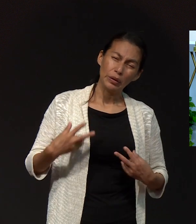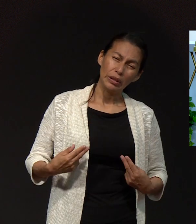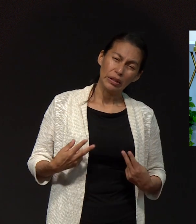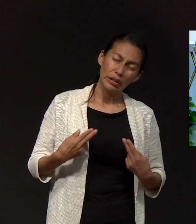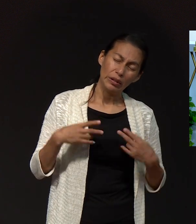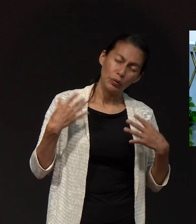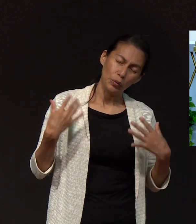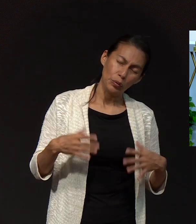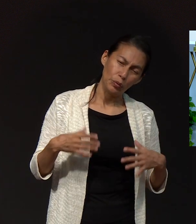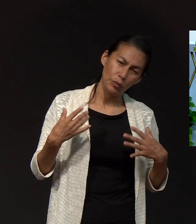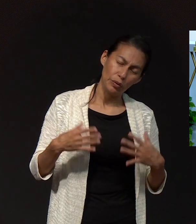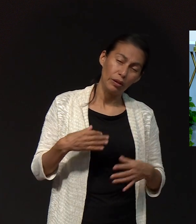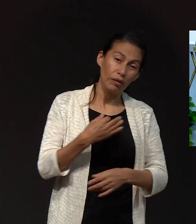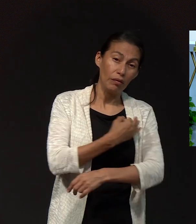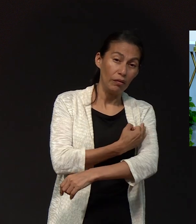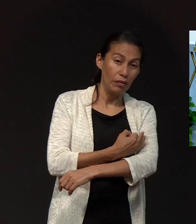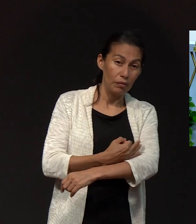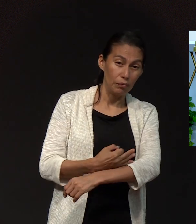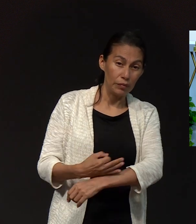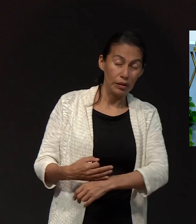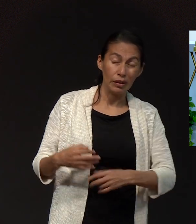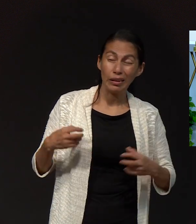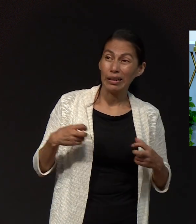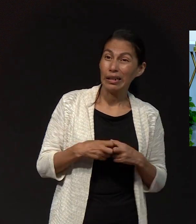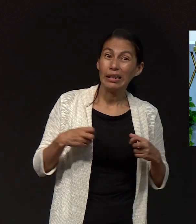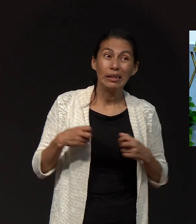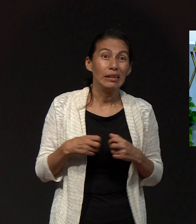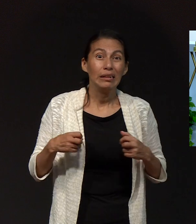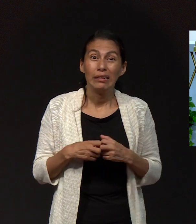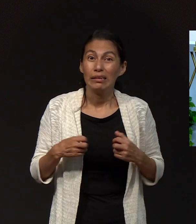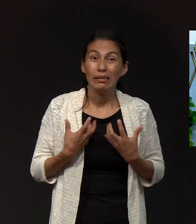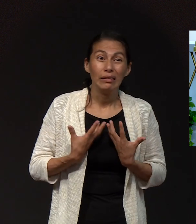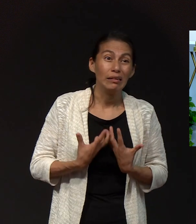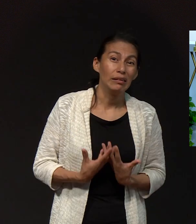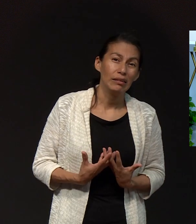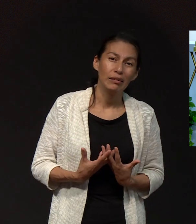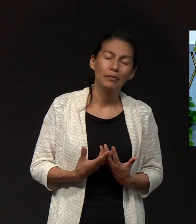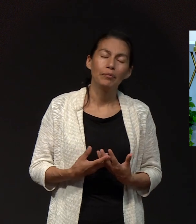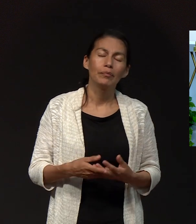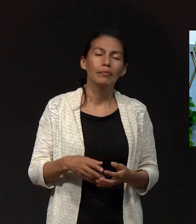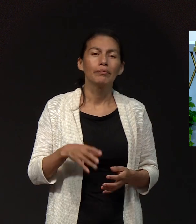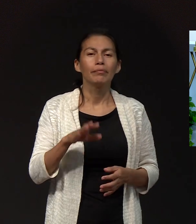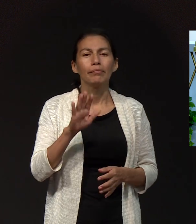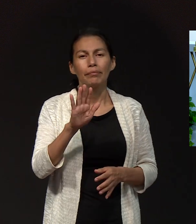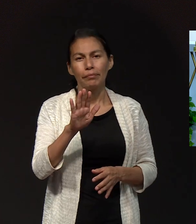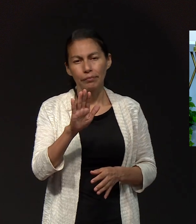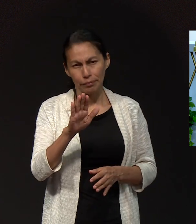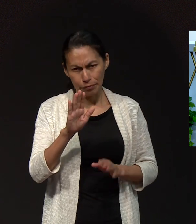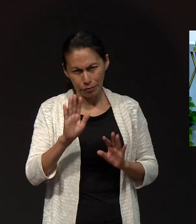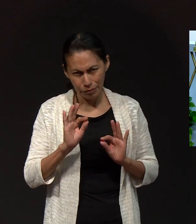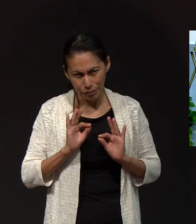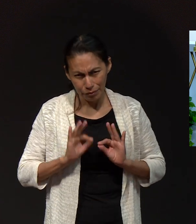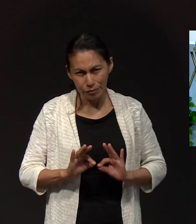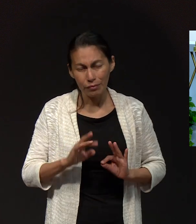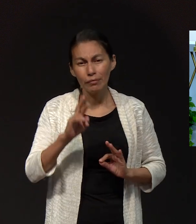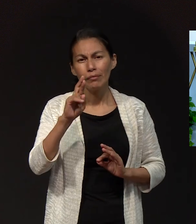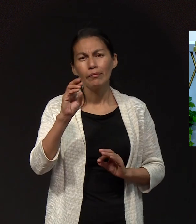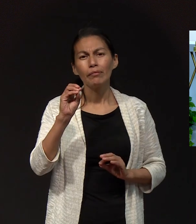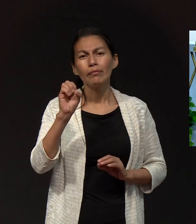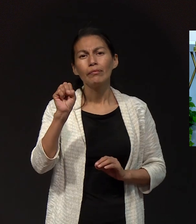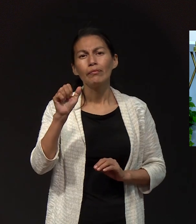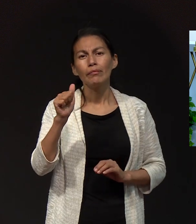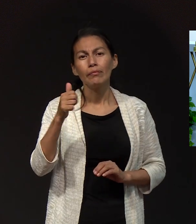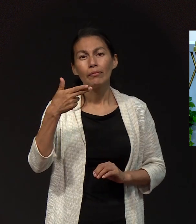canceroso Y por su familia Que está muy, muy desesperada Rosa Hilda Estaremos orando